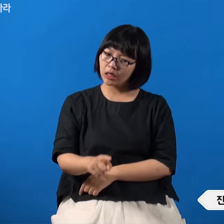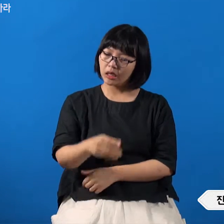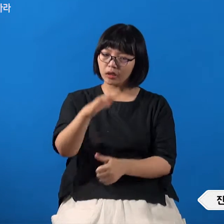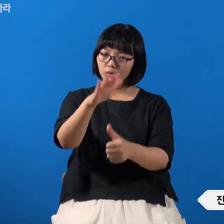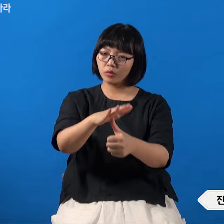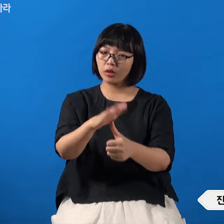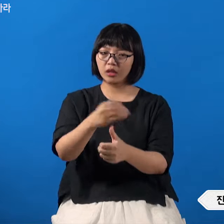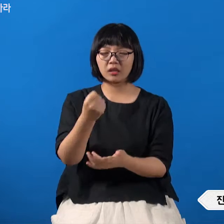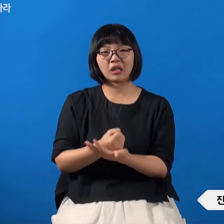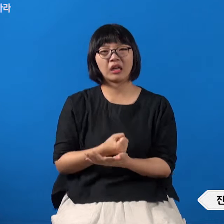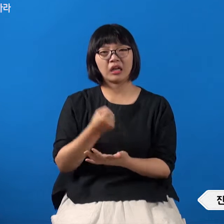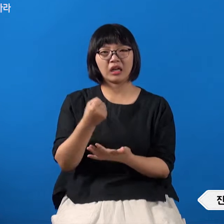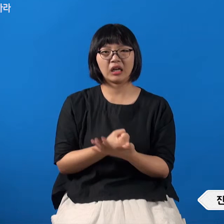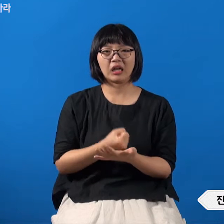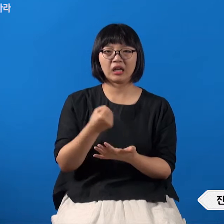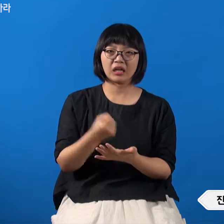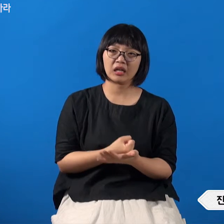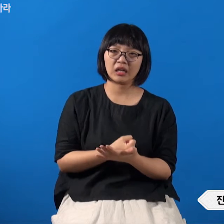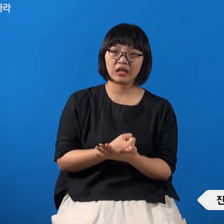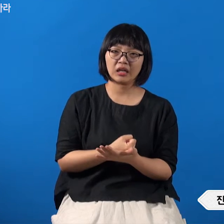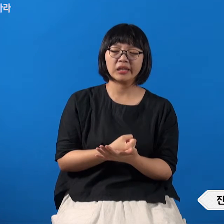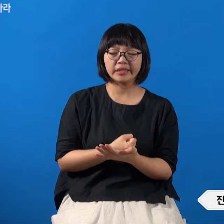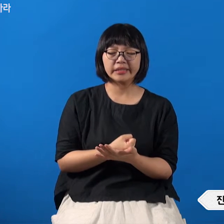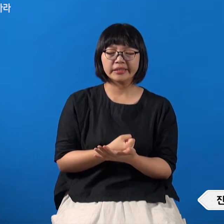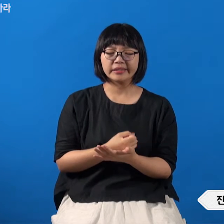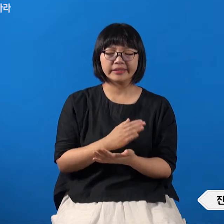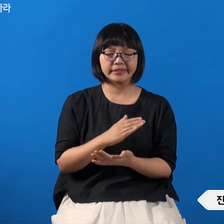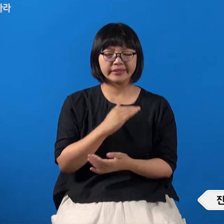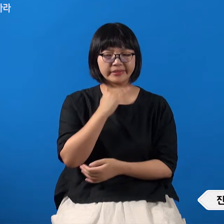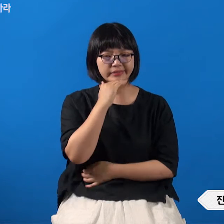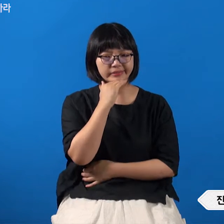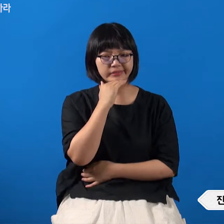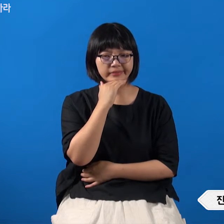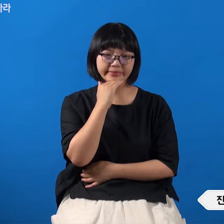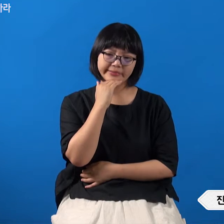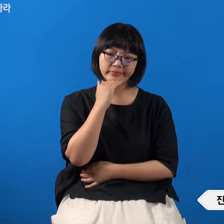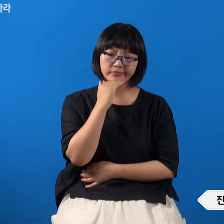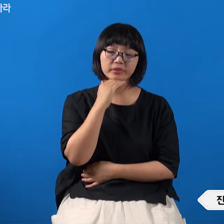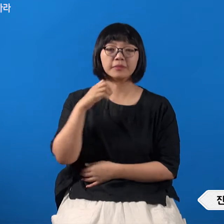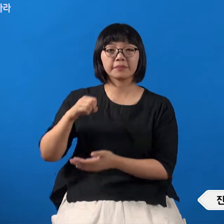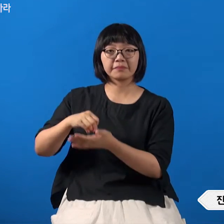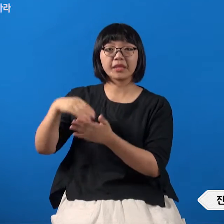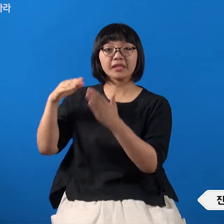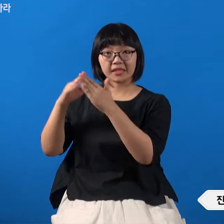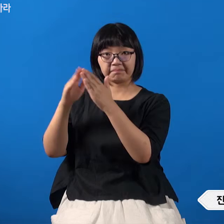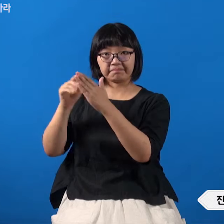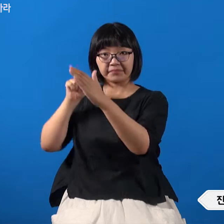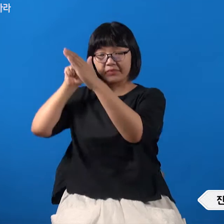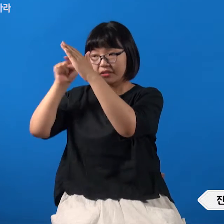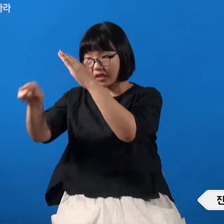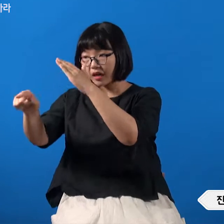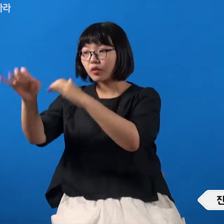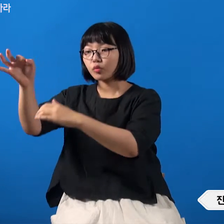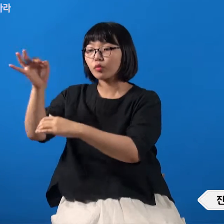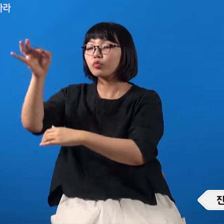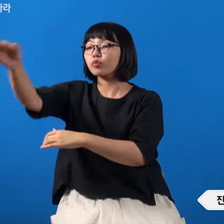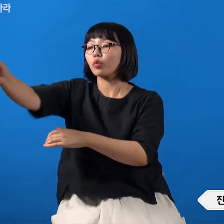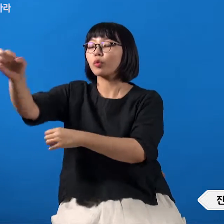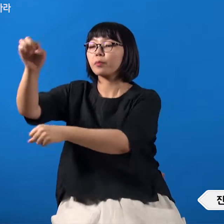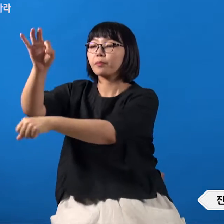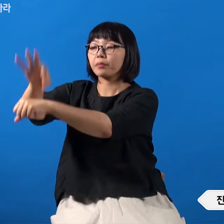여긴 군인은 자기 지프차를 멈춥니다. 그리고 베이커리에 들어가서 돈을 주고 빵 한